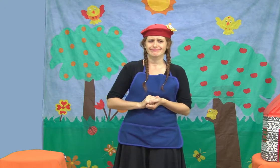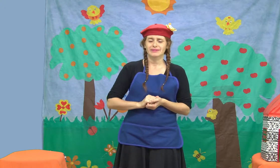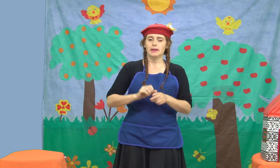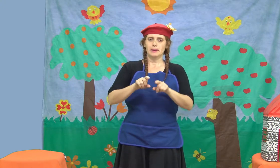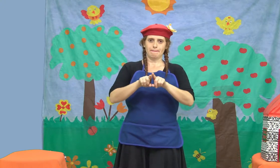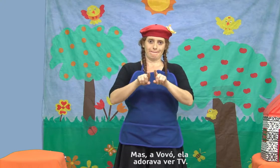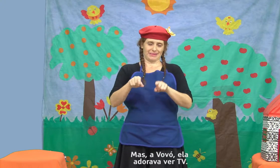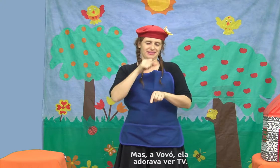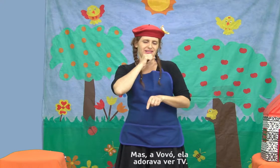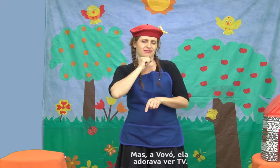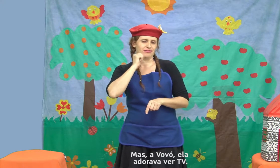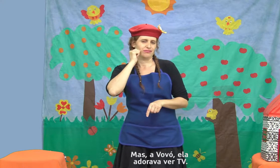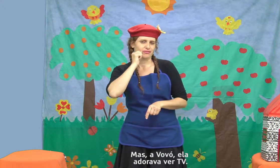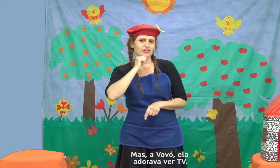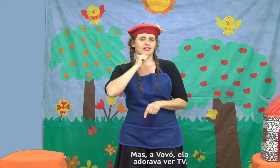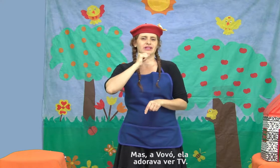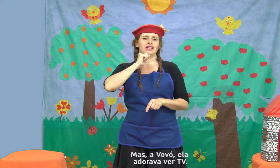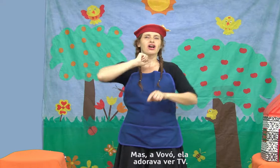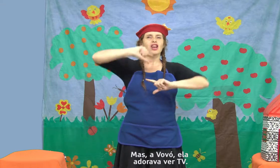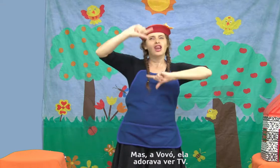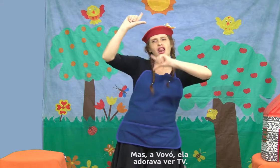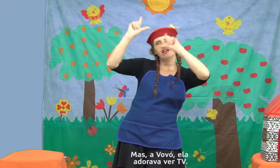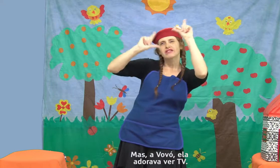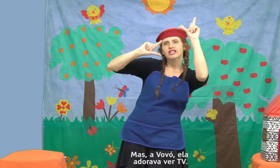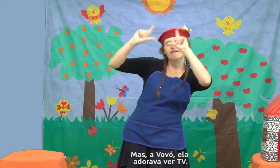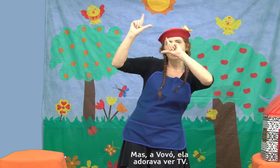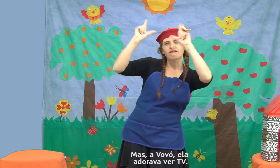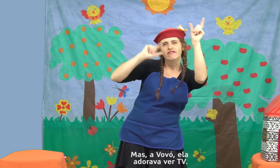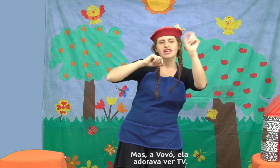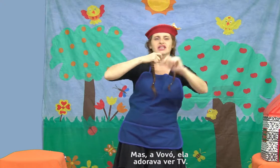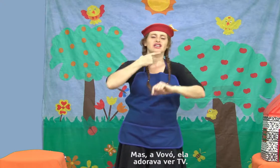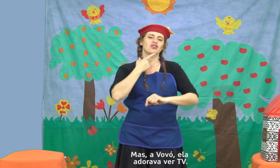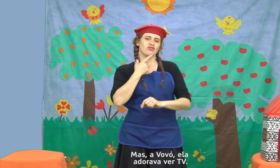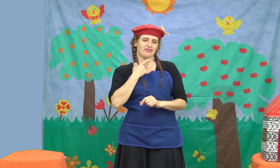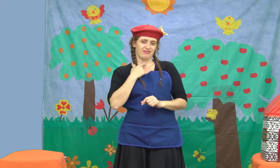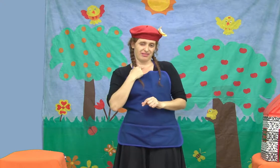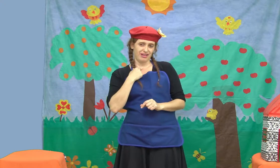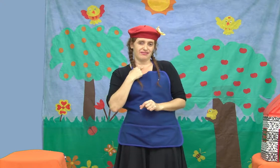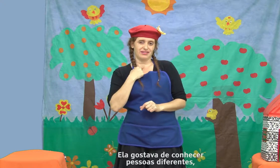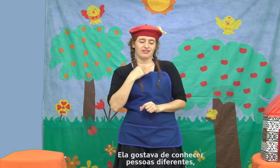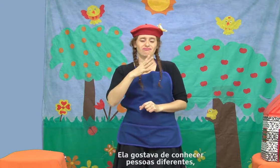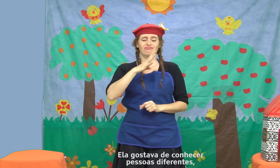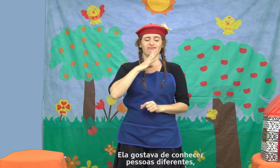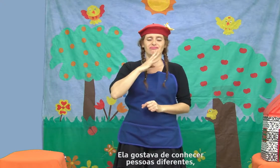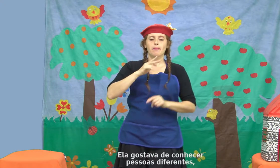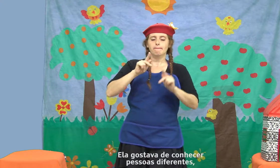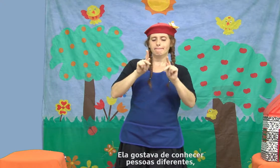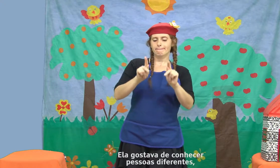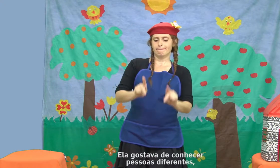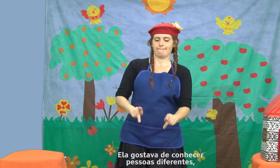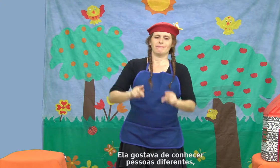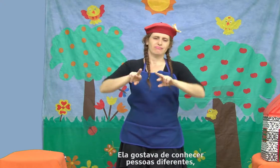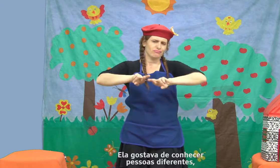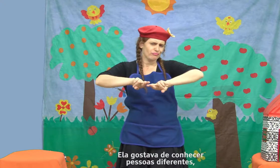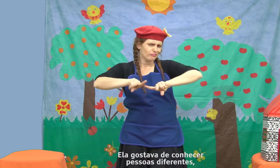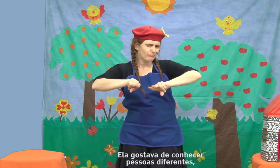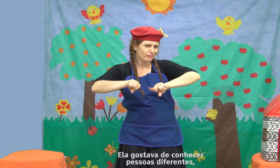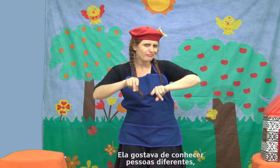mas a vovó ela adorava ver tv ela gostava de conhecer pessoas diferentes